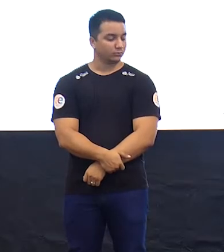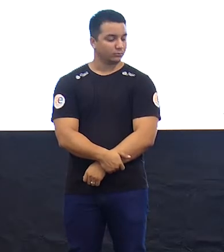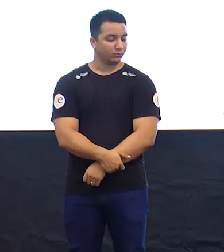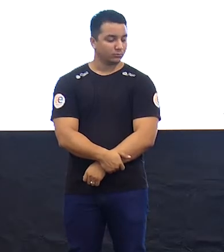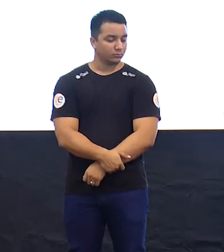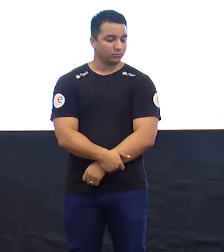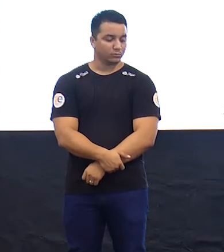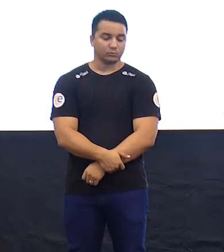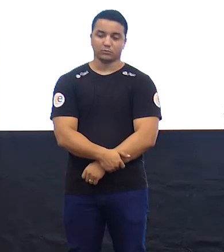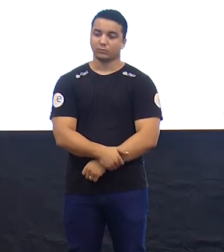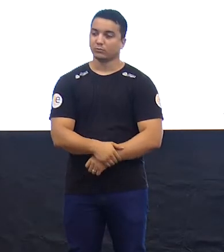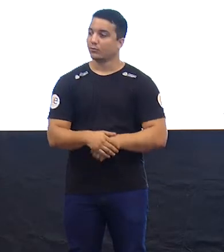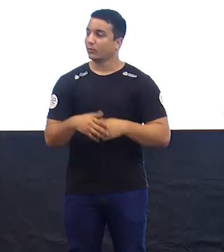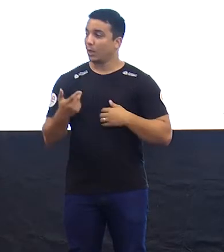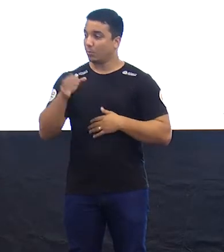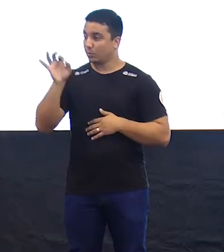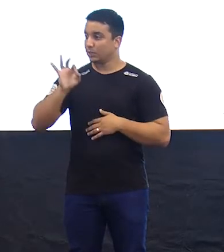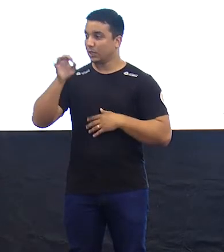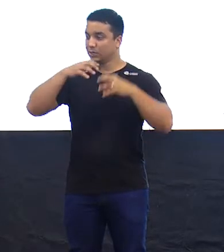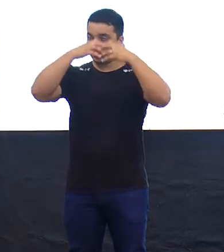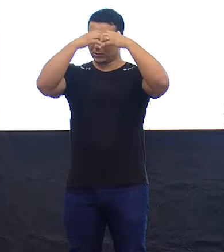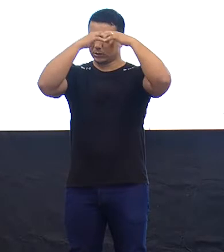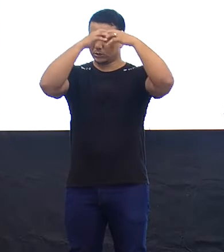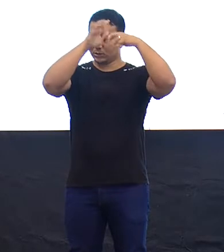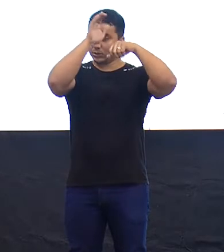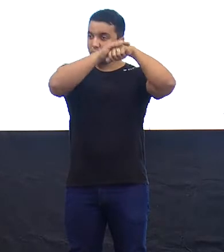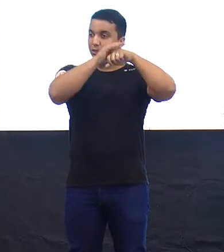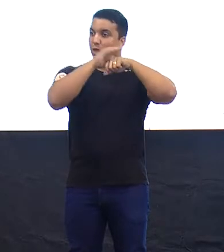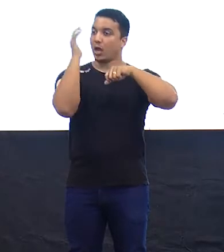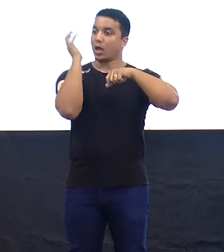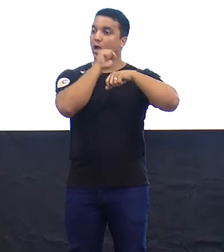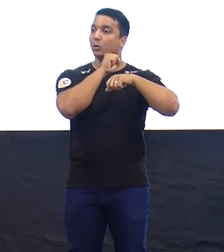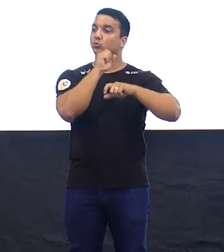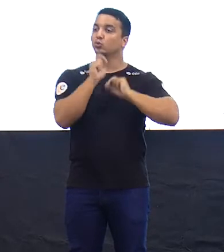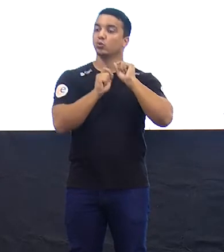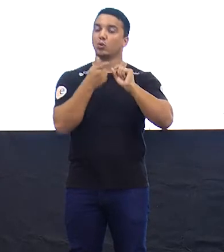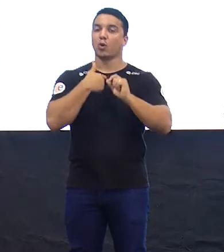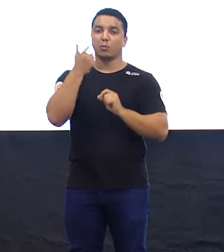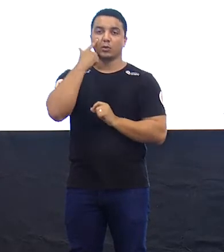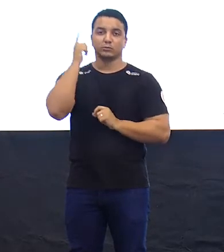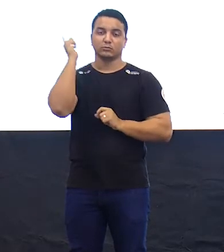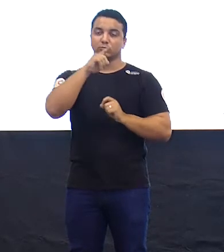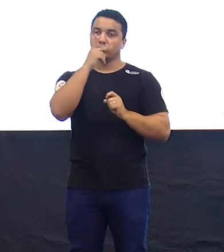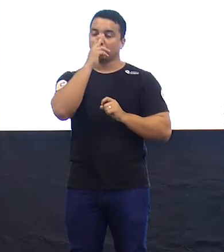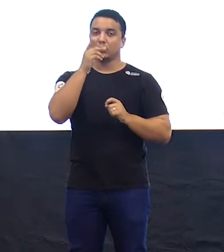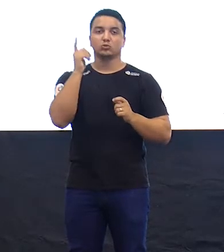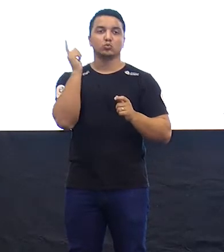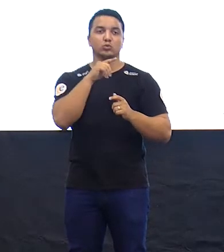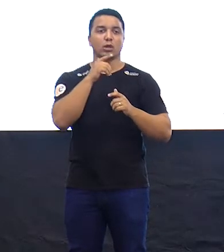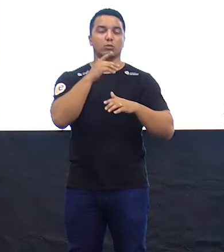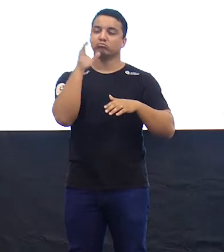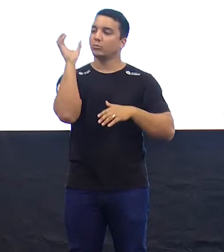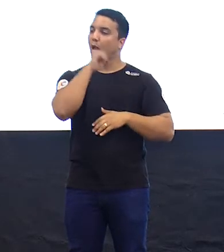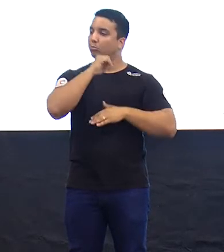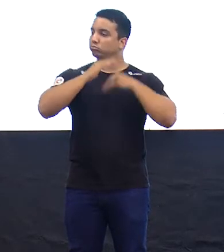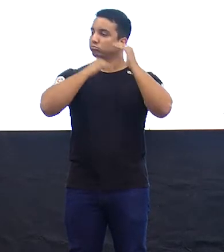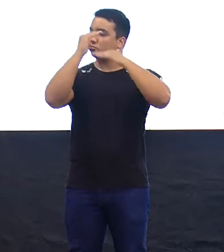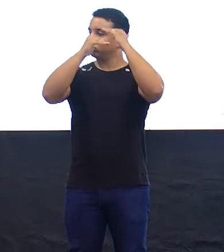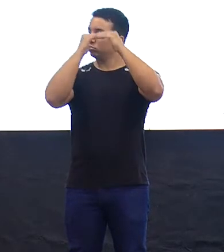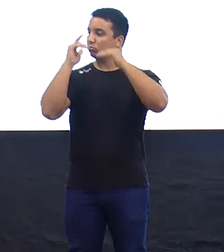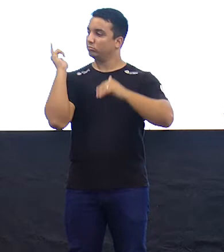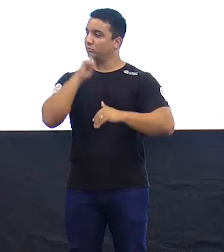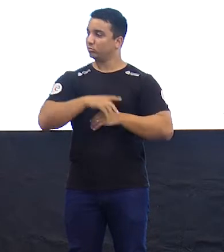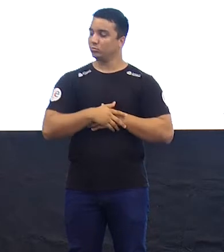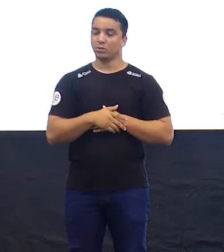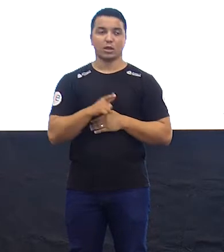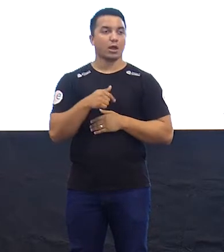Gente, essa porcentagem de cabeça, nós vamos desenvolver nossa visão além do alcance. Vamos desenvolver nossa visão além do